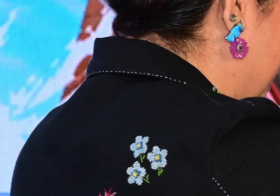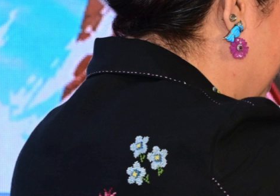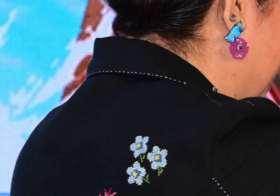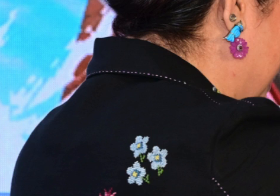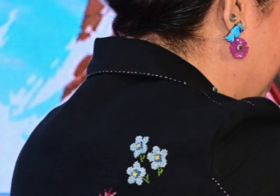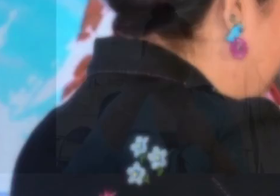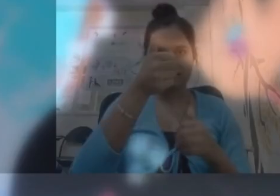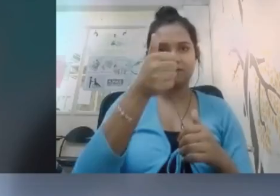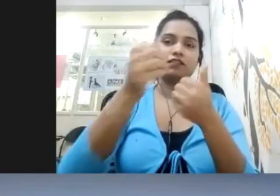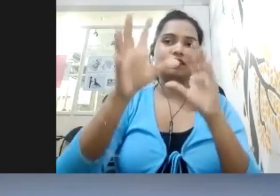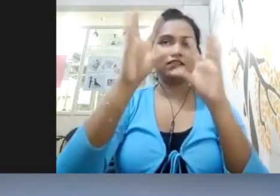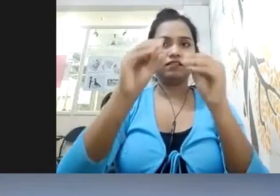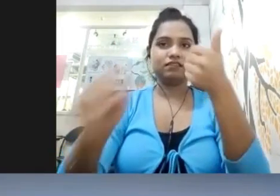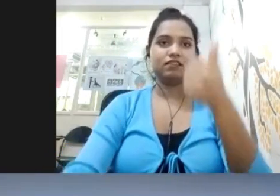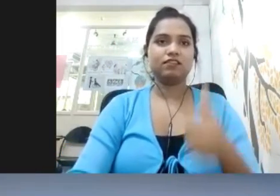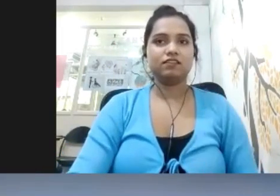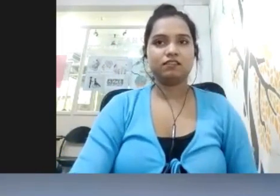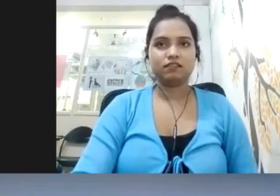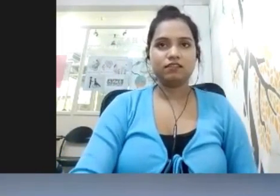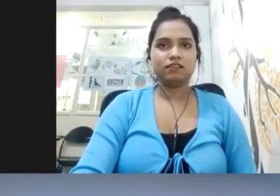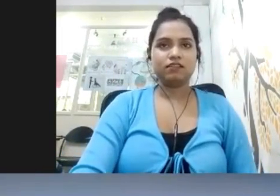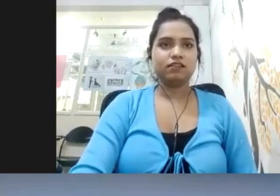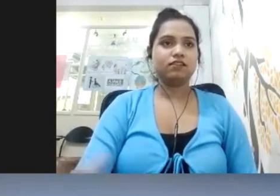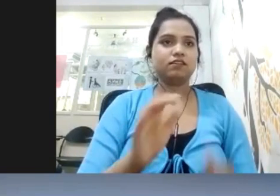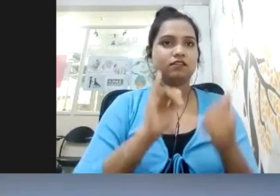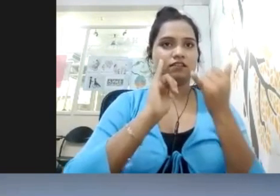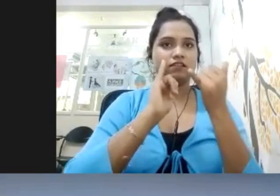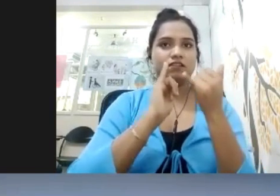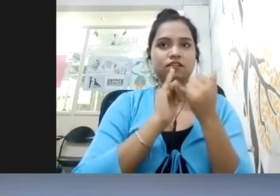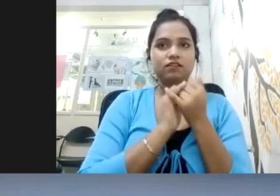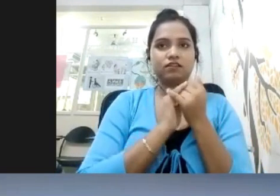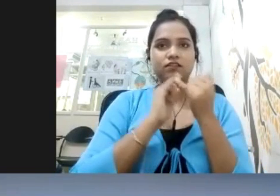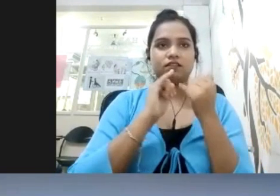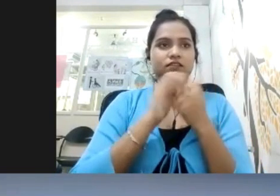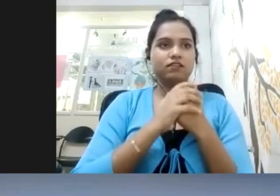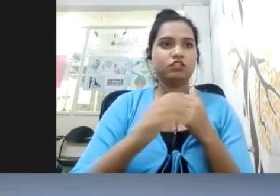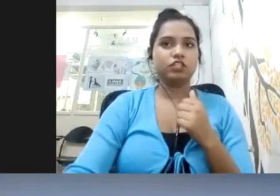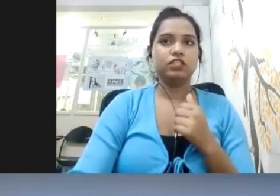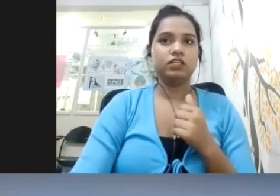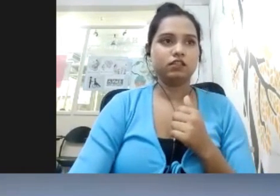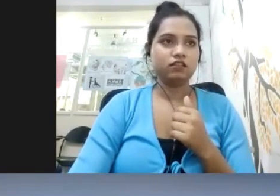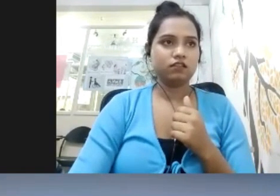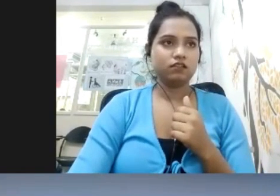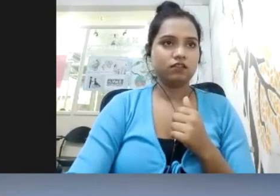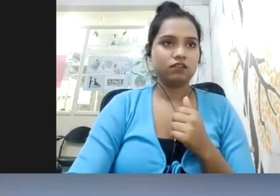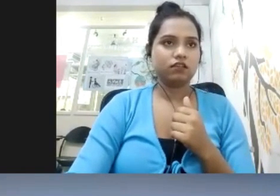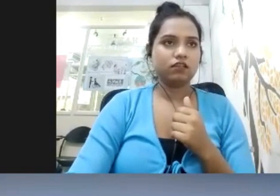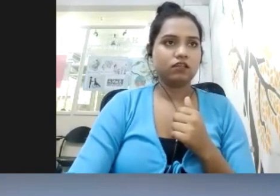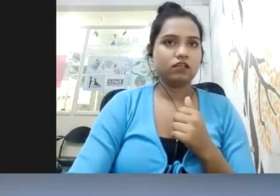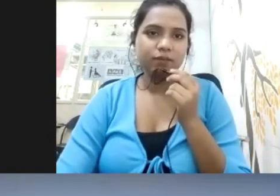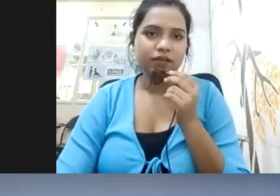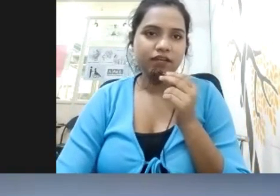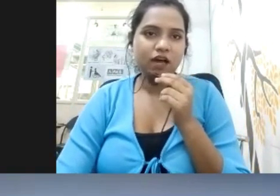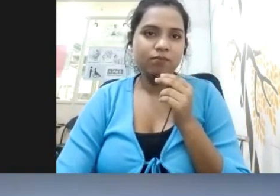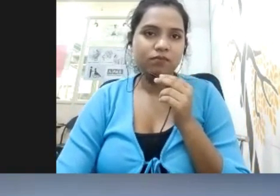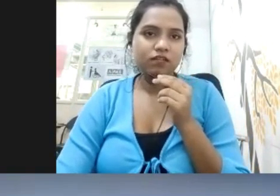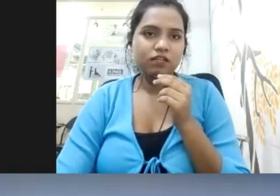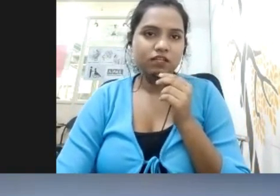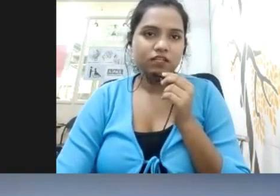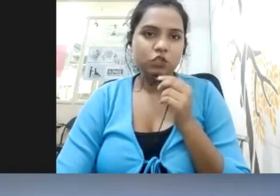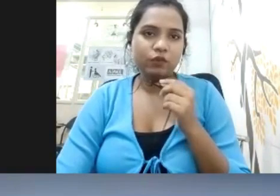खुशी हुई। वेरी गुड। श्वेता जी से बात करते हैं, जो हमारे दूसरे गोल्ड मेडलिस्ट है ना, साउथ जोन से जो है गोल्ड मेडलिस्ट। कि मेरा